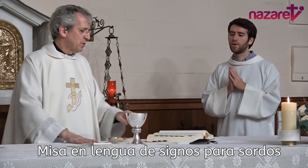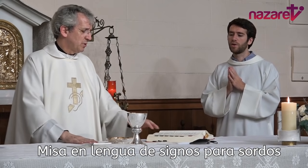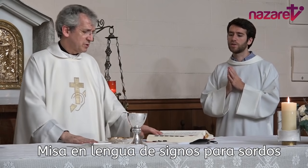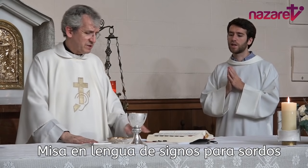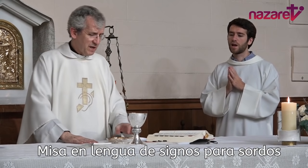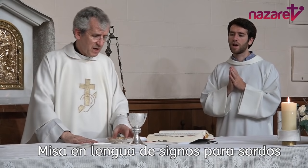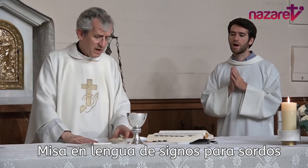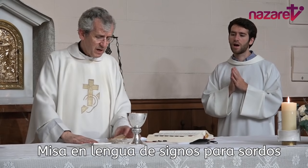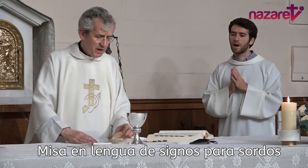danos la